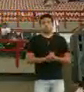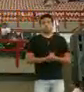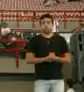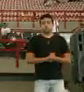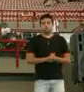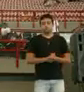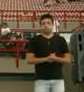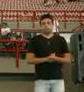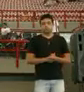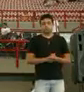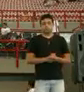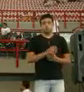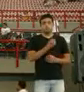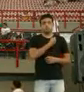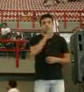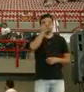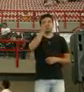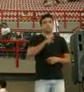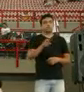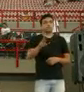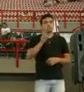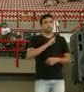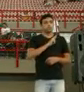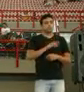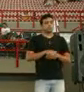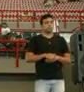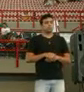Quanto é? Fale alto que eu quero escutar.